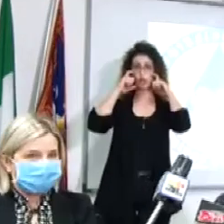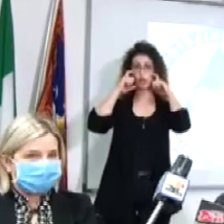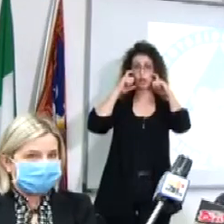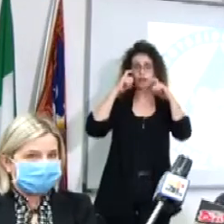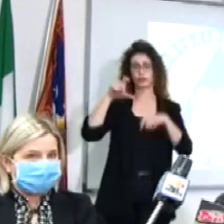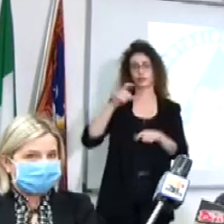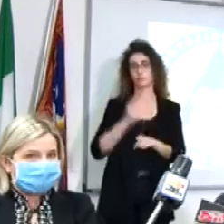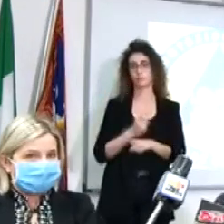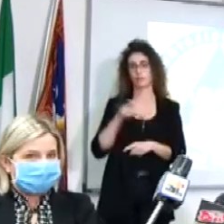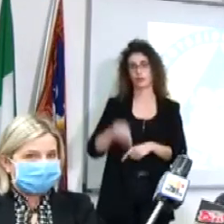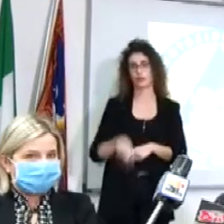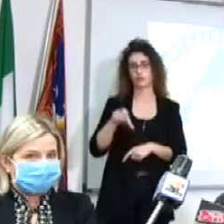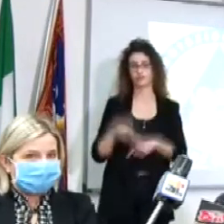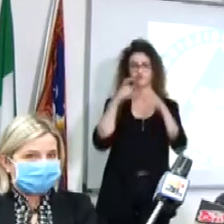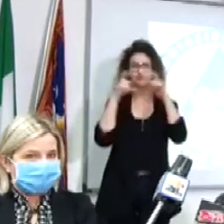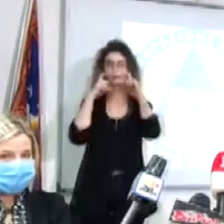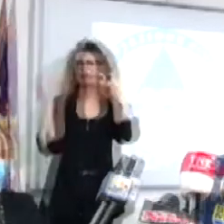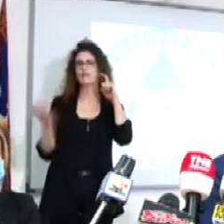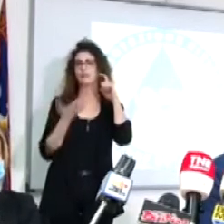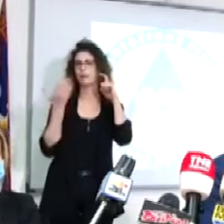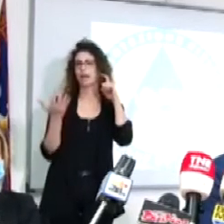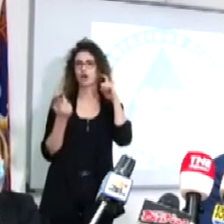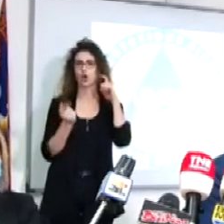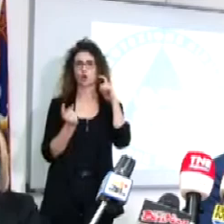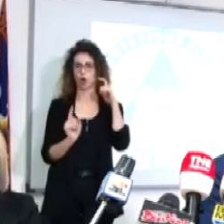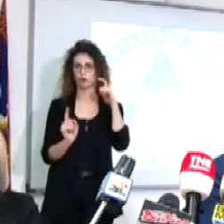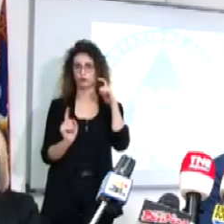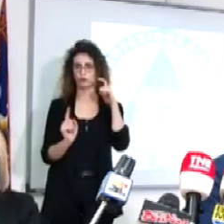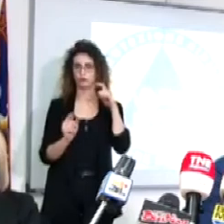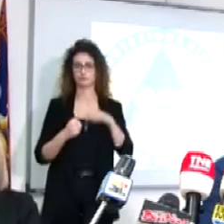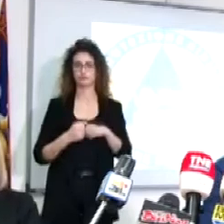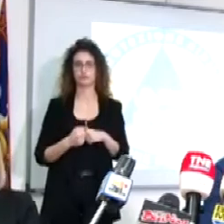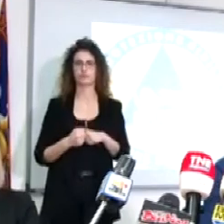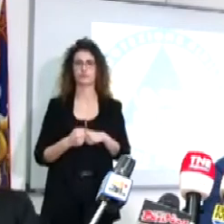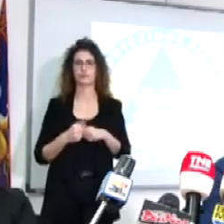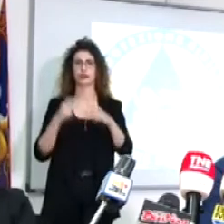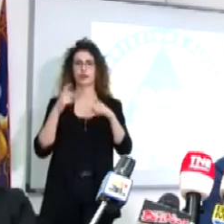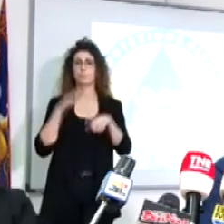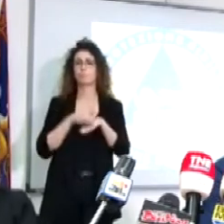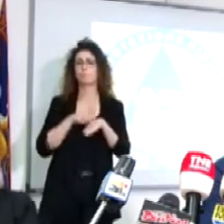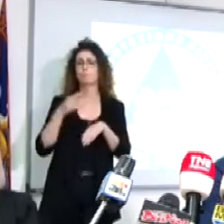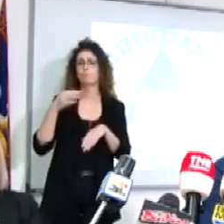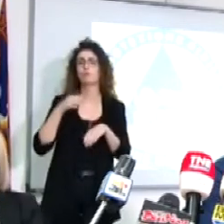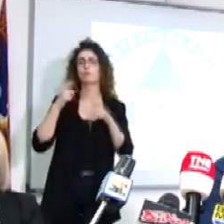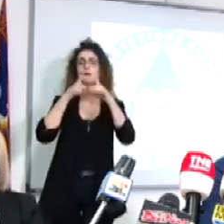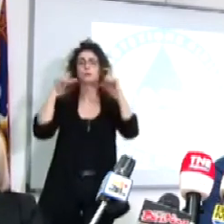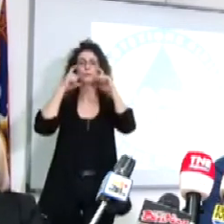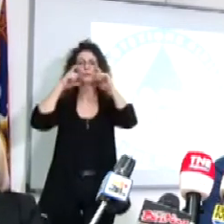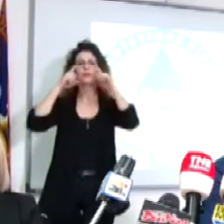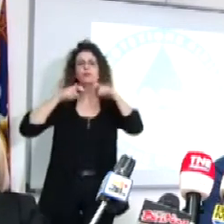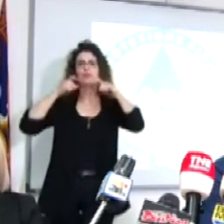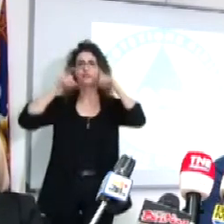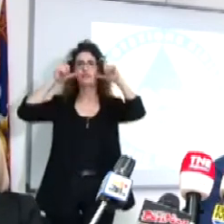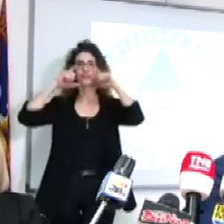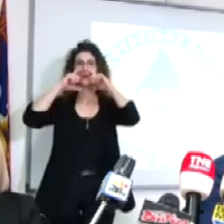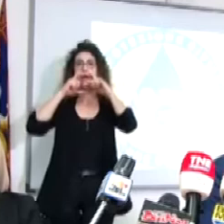uno scalino non è un optional e la si usa spesso la si usa male il naso fuori